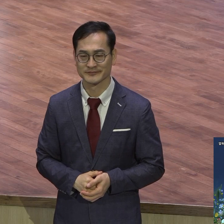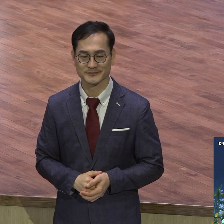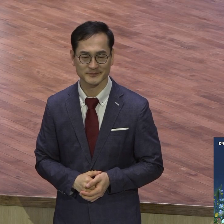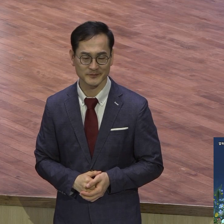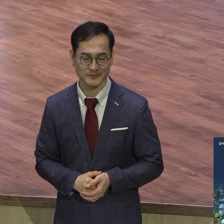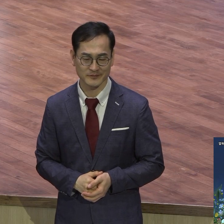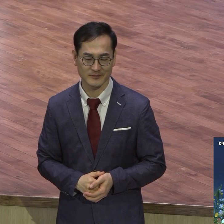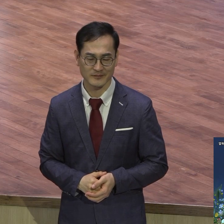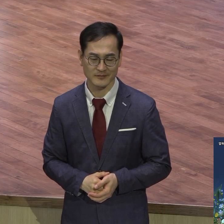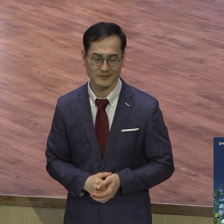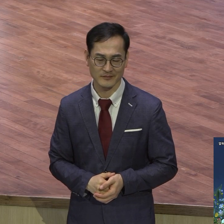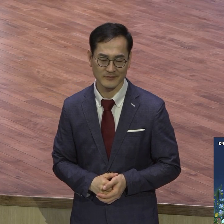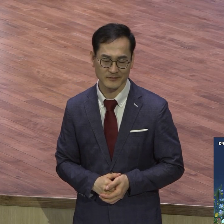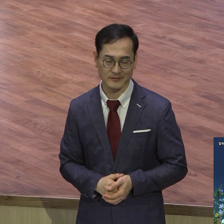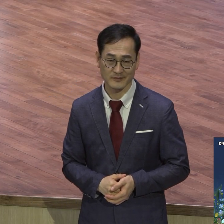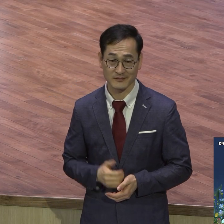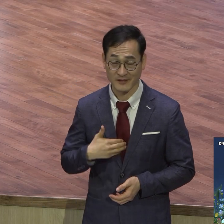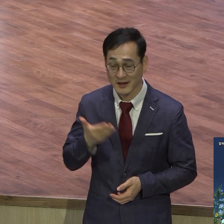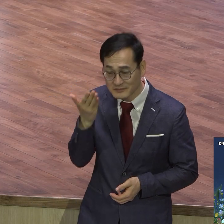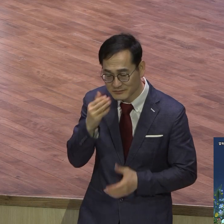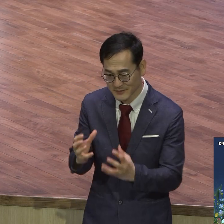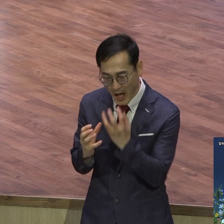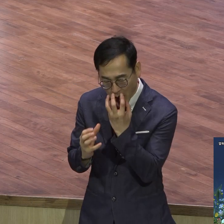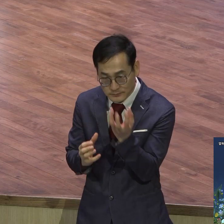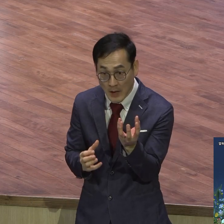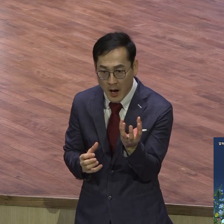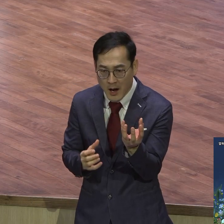이번 주간에 아주 단 복숭아 하나 먹어봤는데